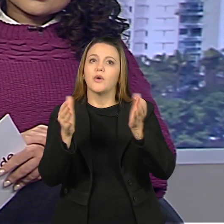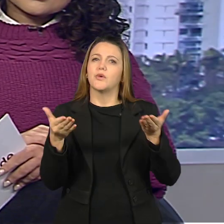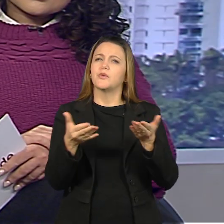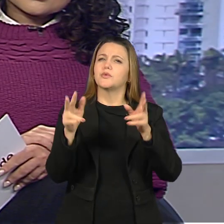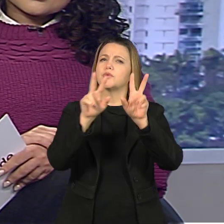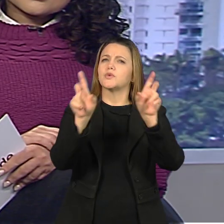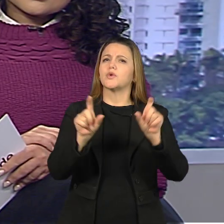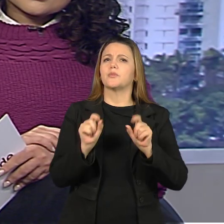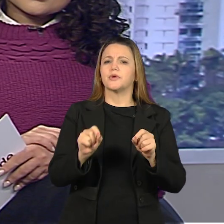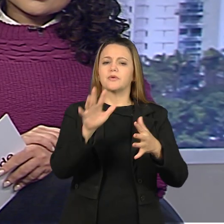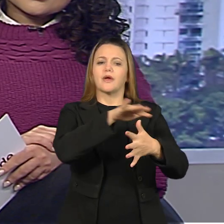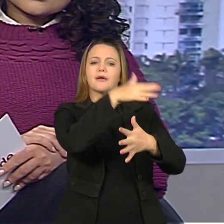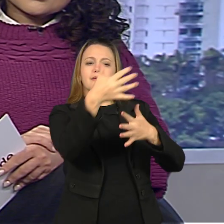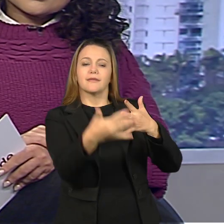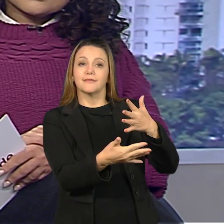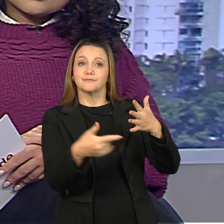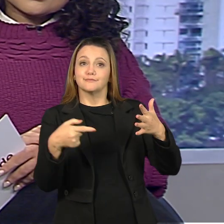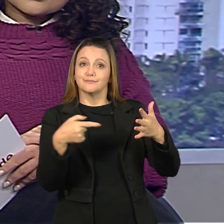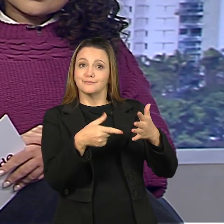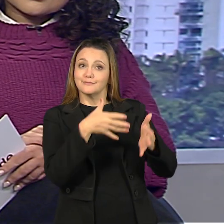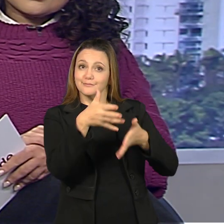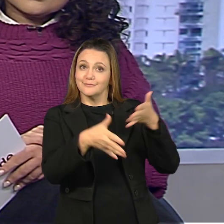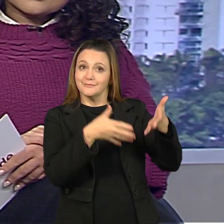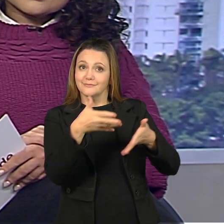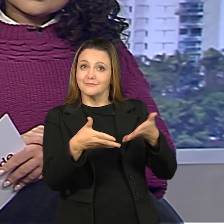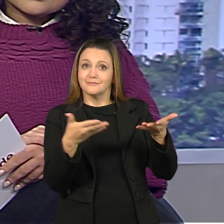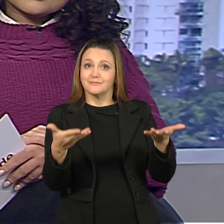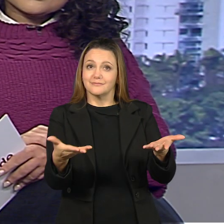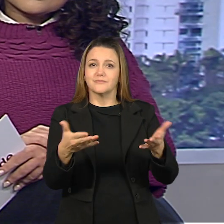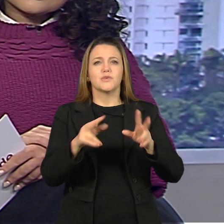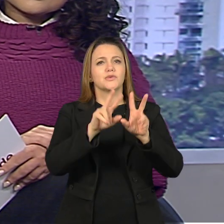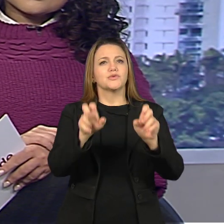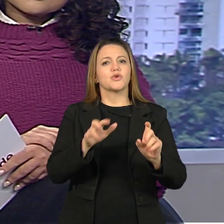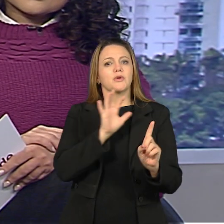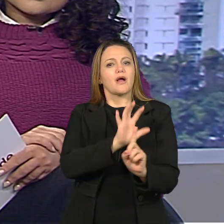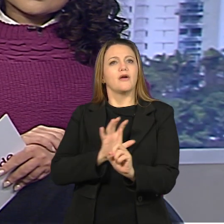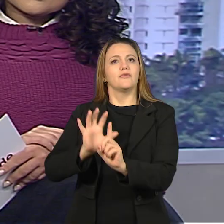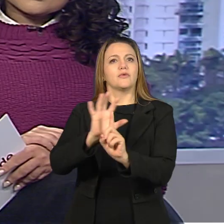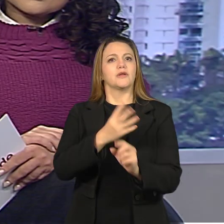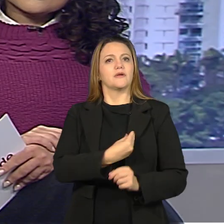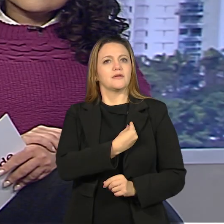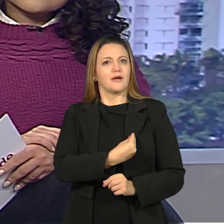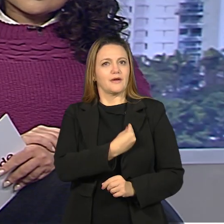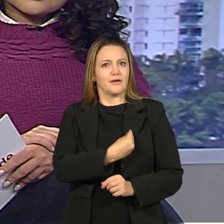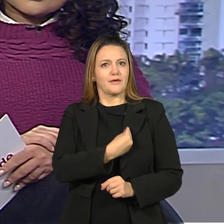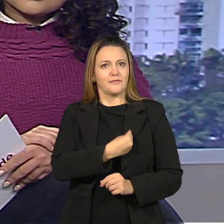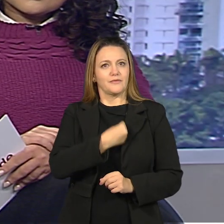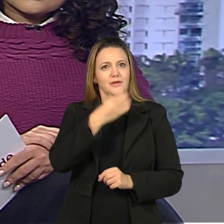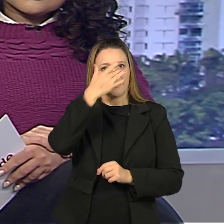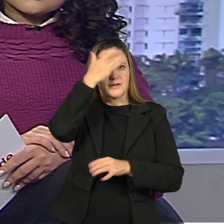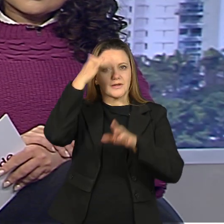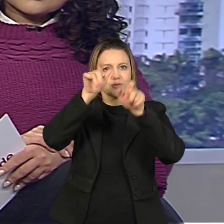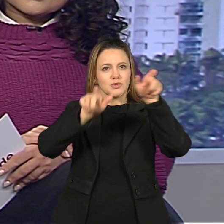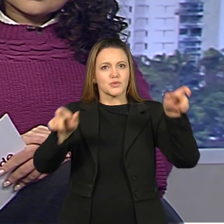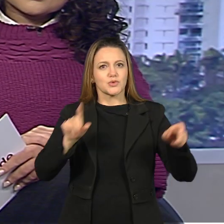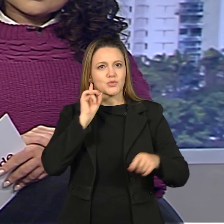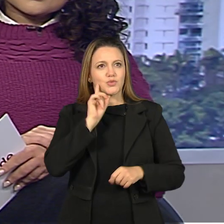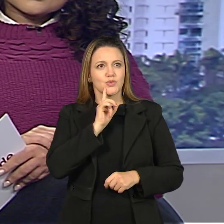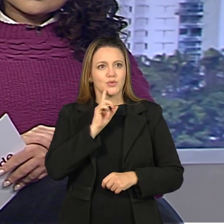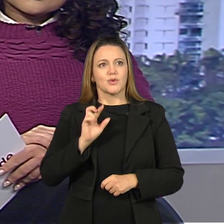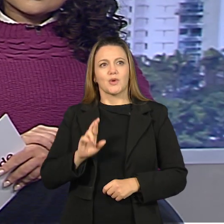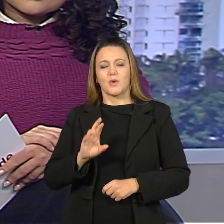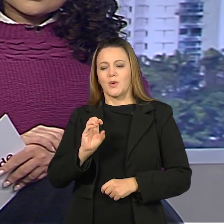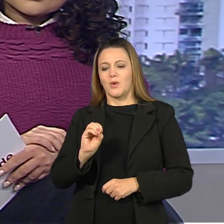vamos falar sobre a língua brasileira de sinais, a Libras, e o impacto dela na vida de quem tem deficiência auditiva. Eu